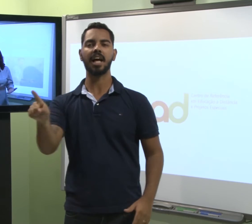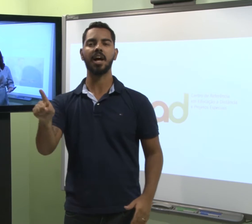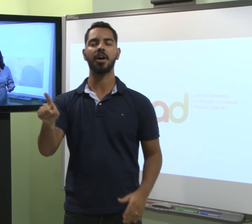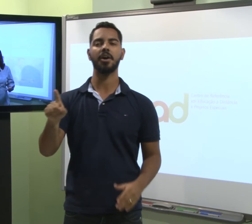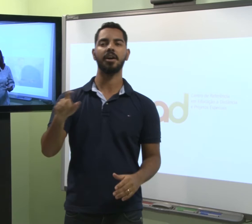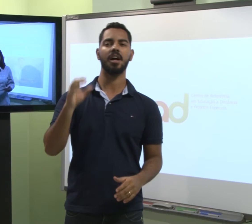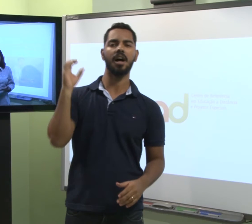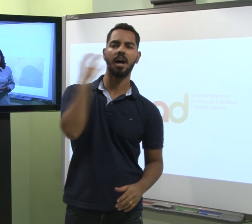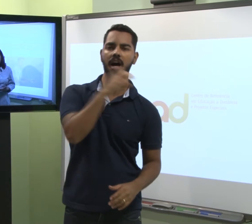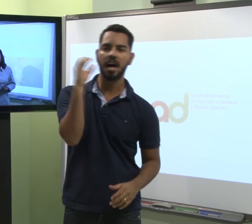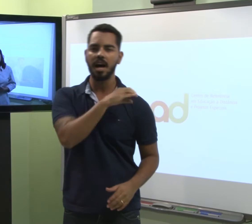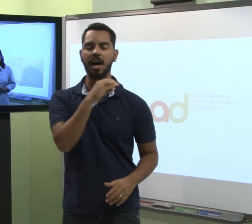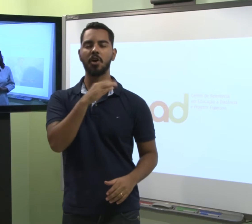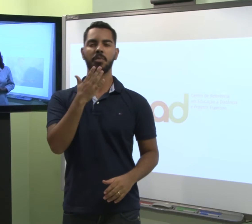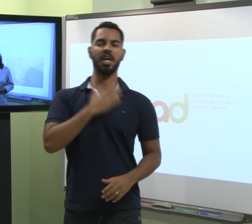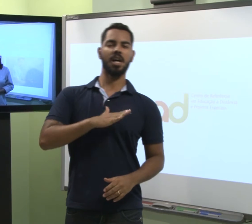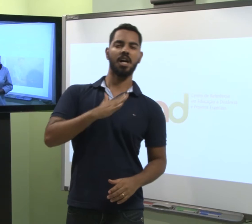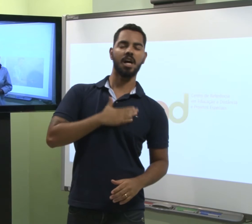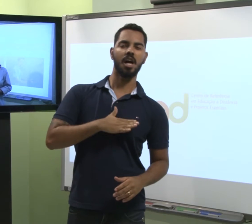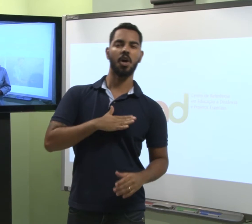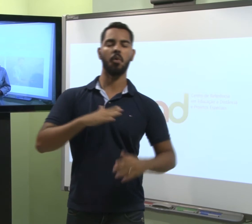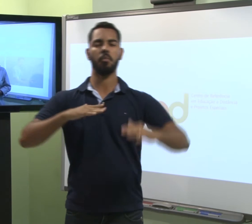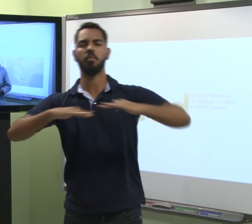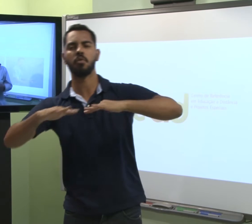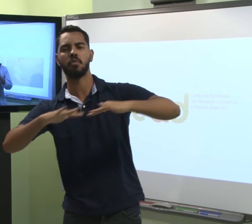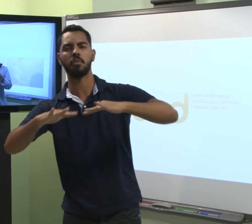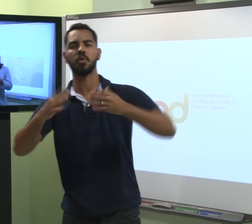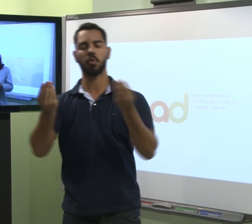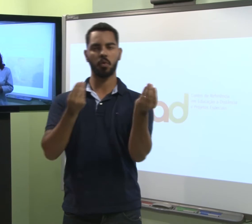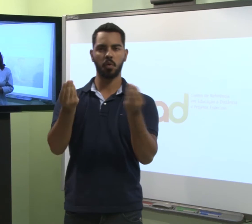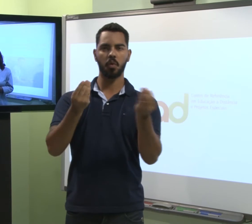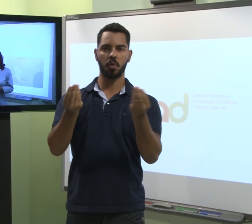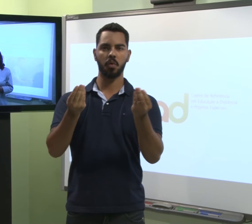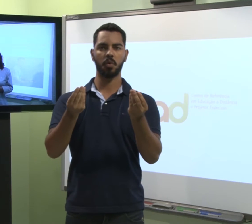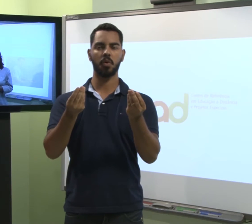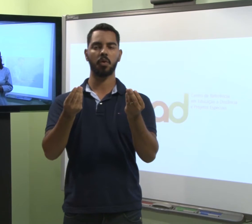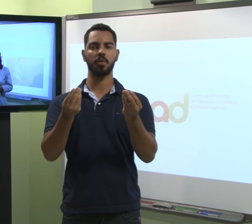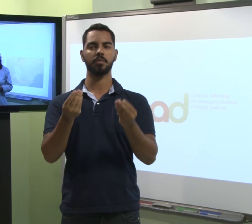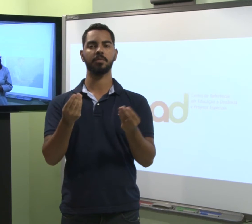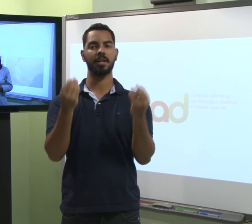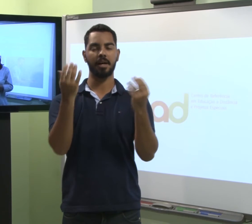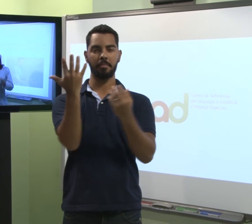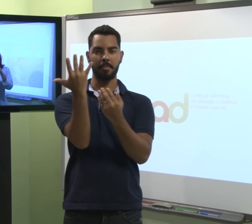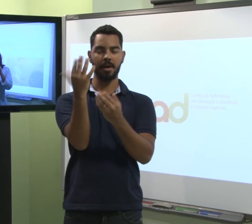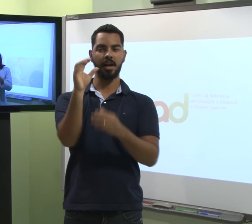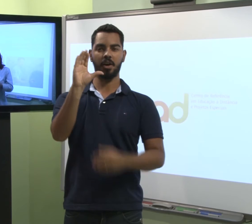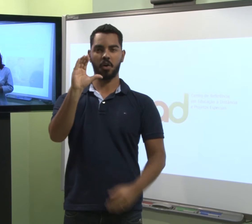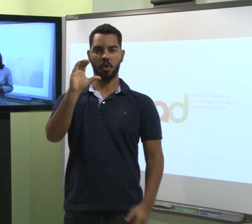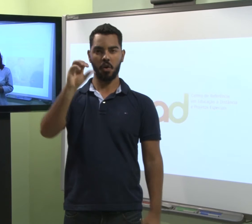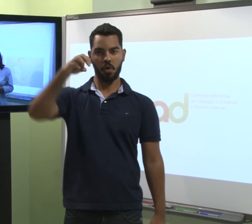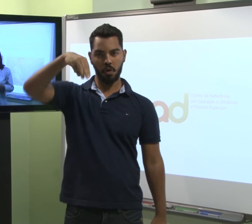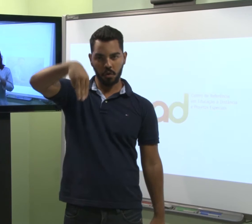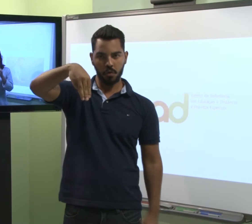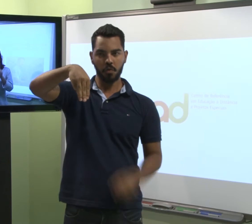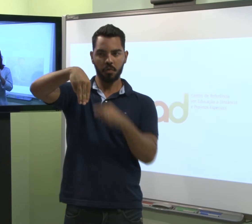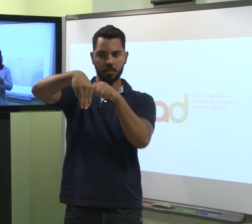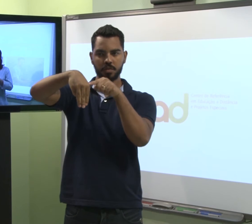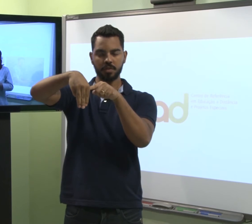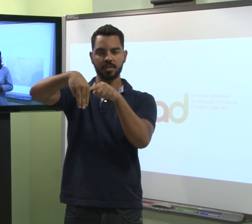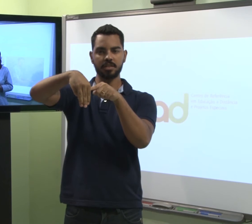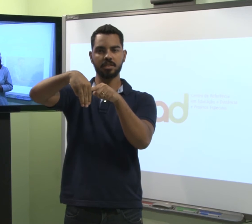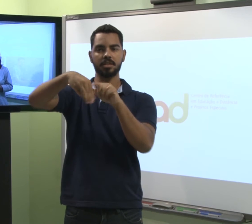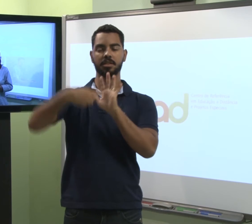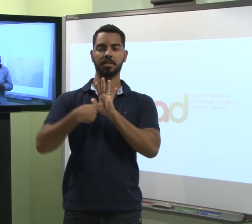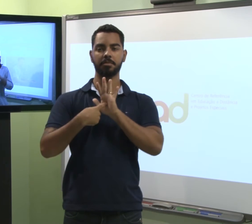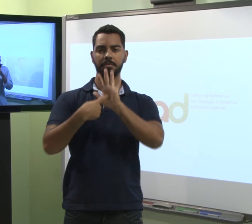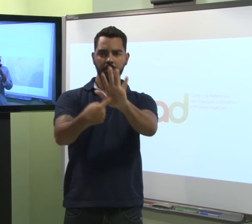velocidade e o movimento. E através da configuração, consegue ainda caracterizar os referentes envolvidos na